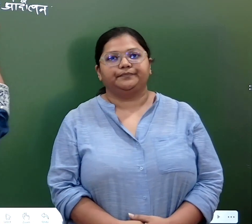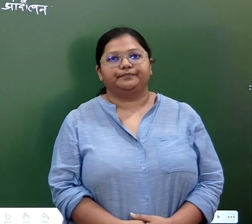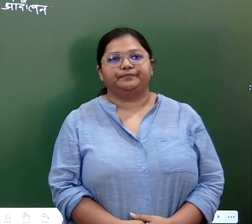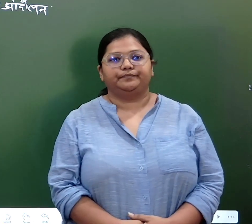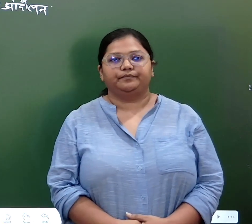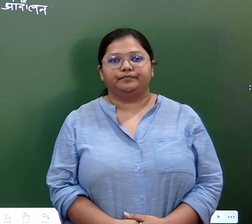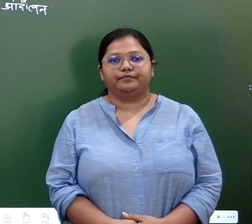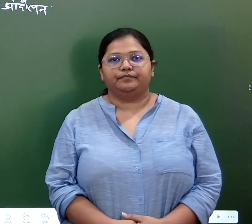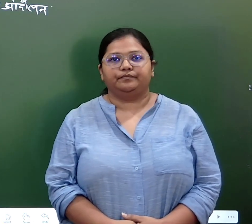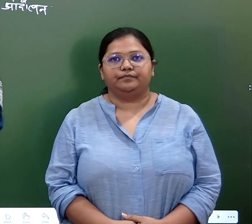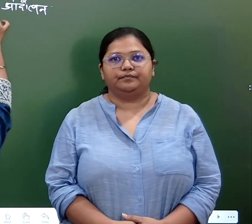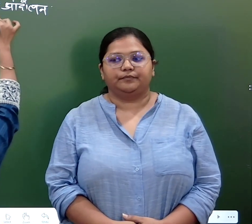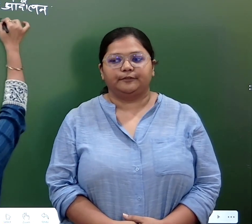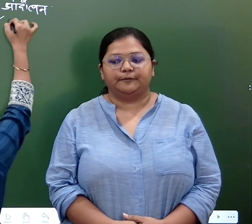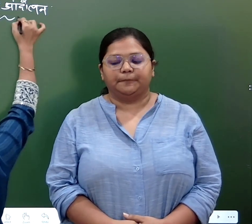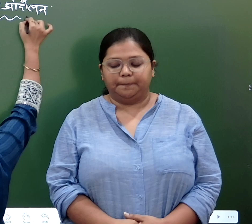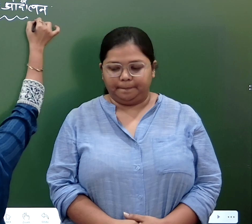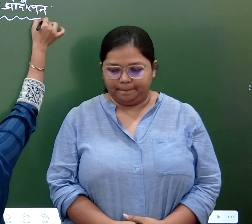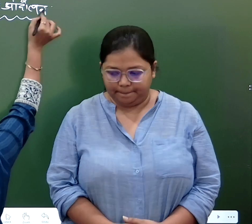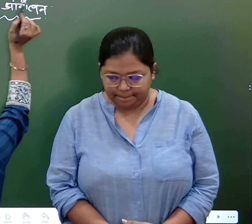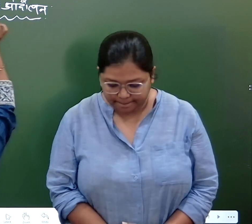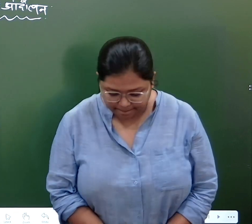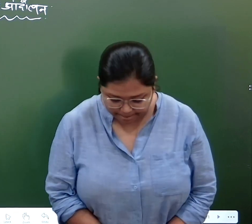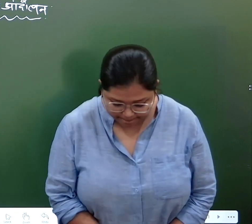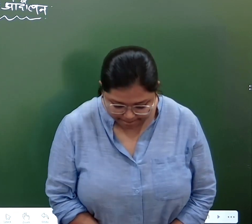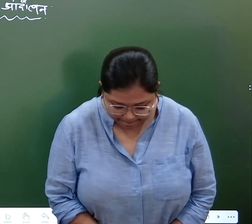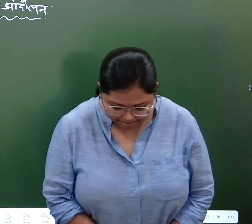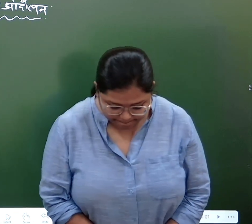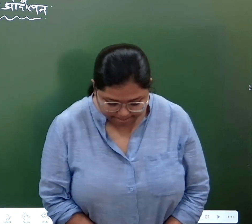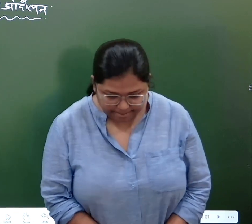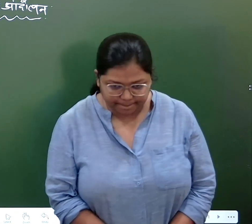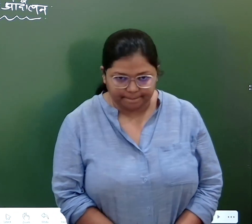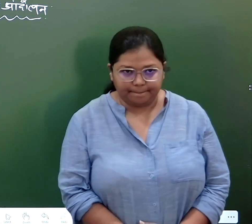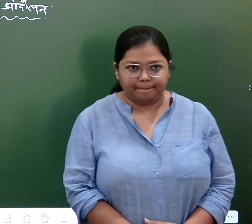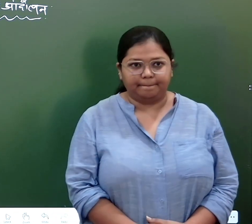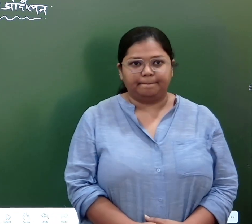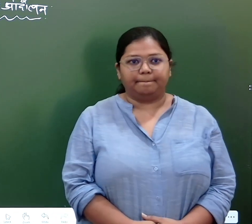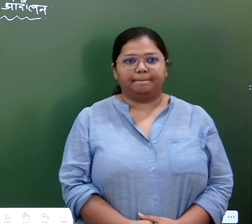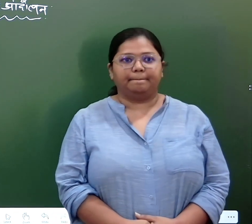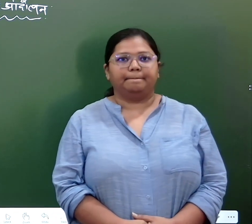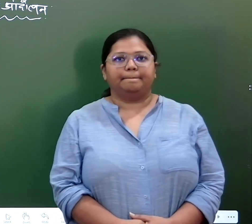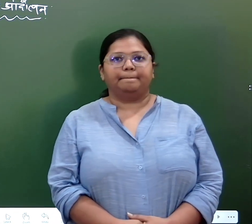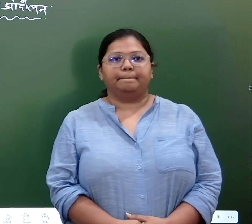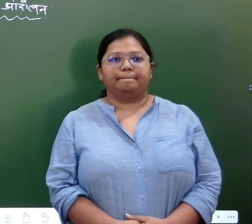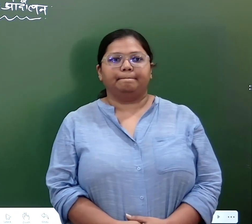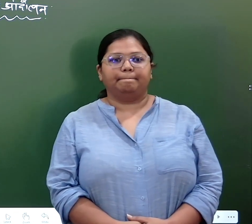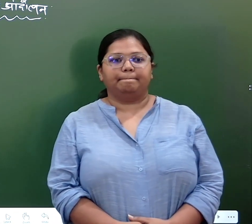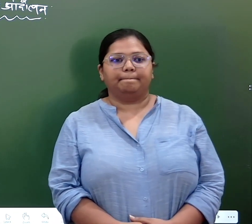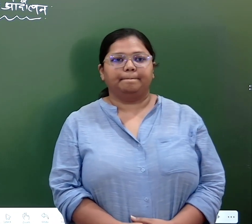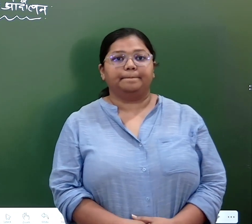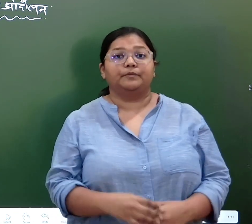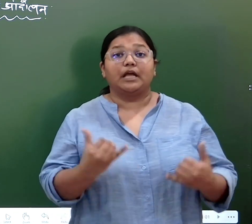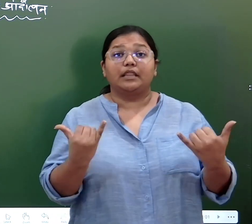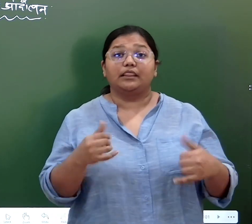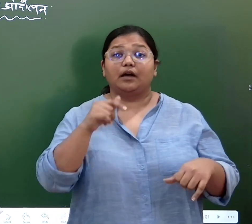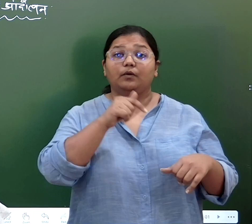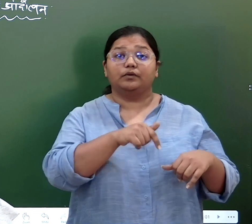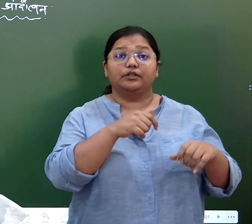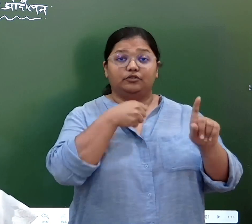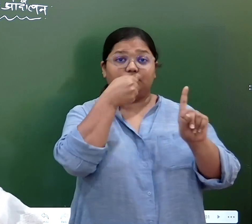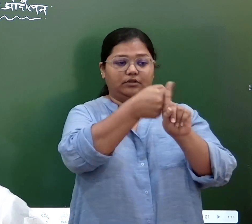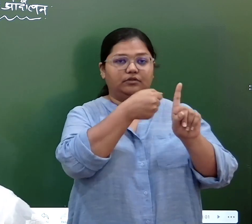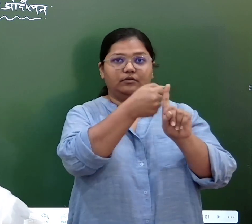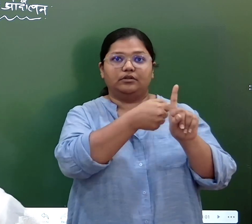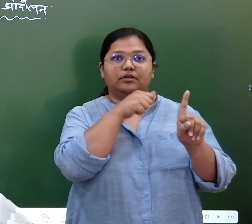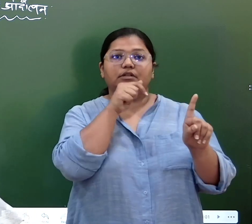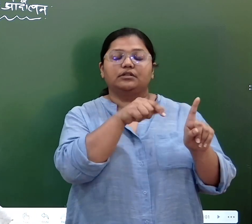ठीक है, भक्ति एवं सूफी आंदोलन। अब ये भक्ति एवं सूफी आंदोलन क्या है, है ना, जैसे ही